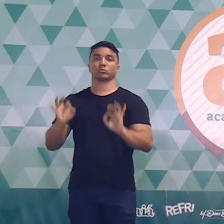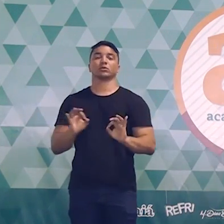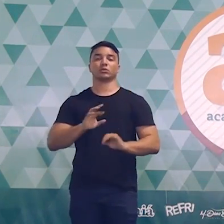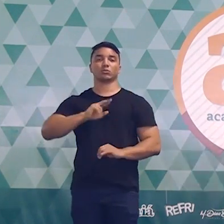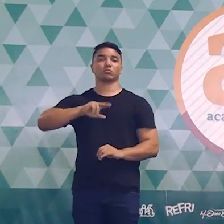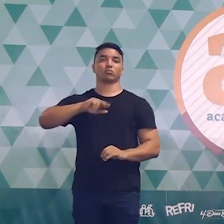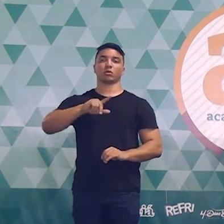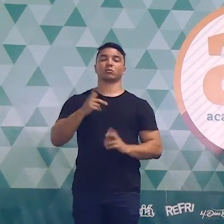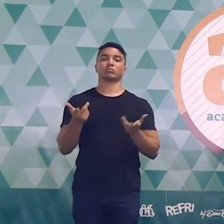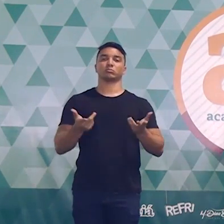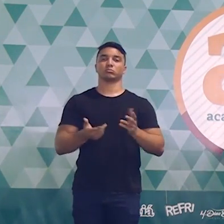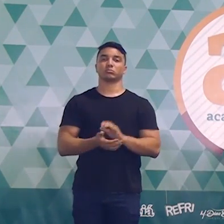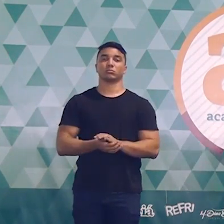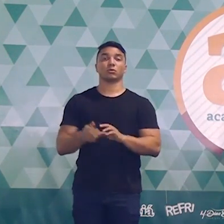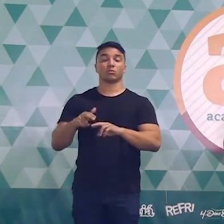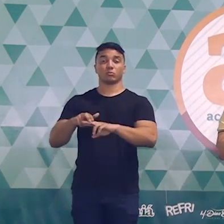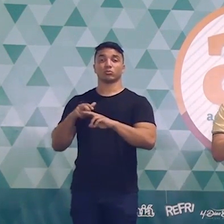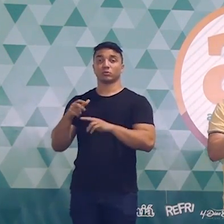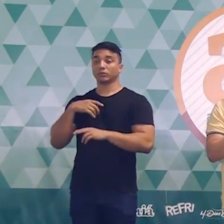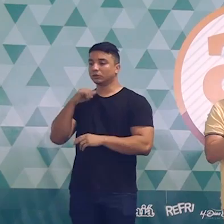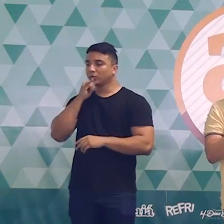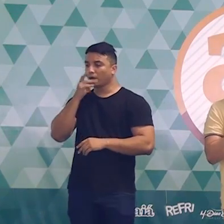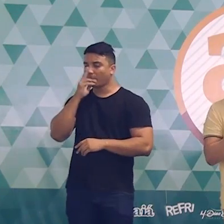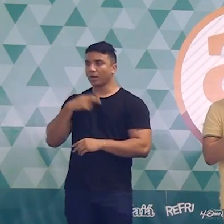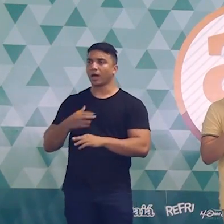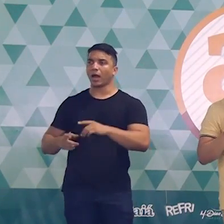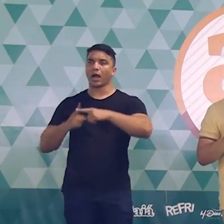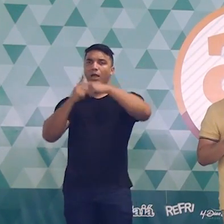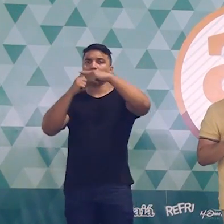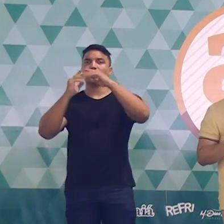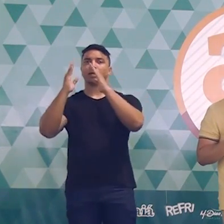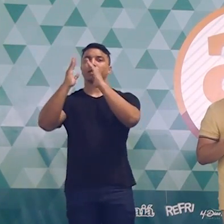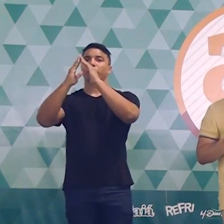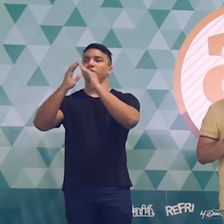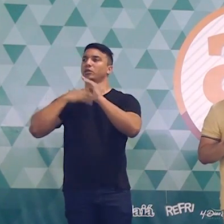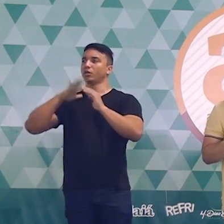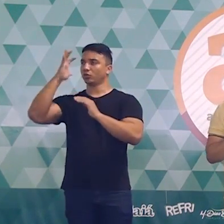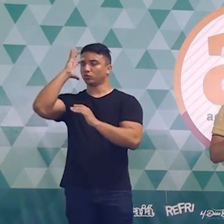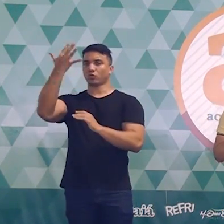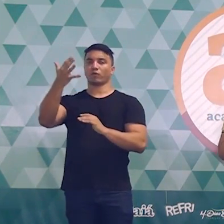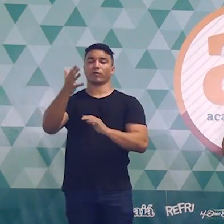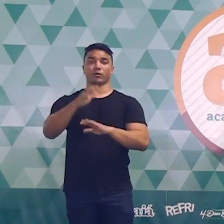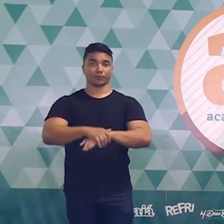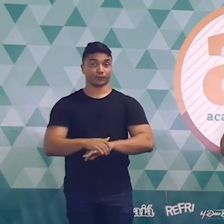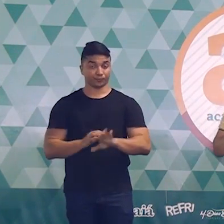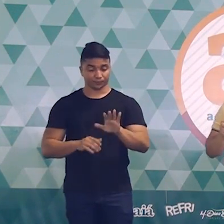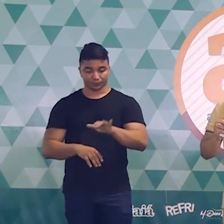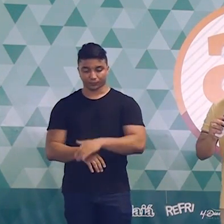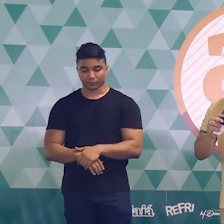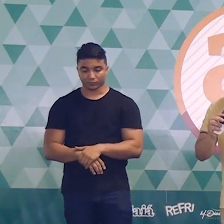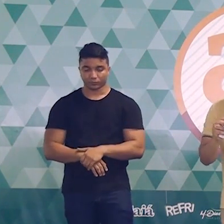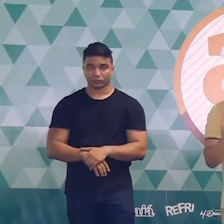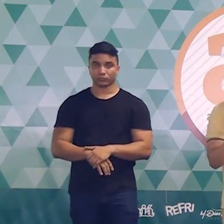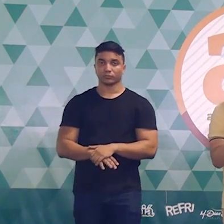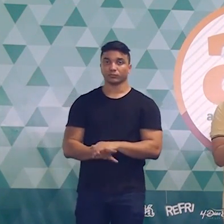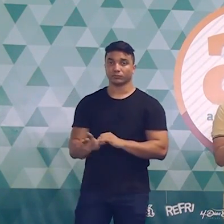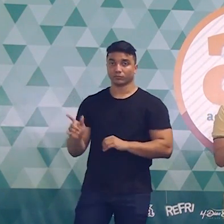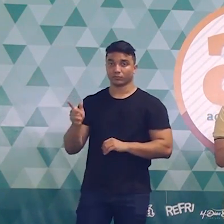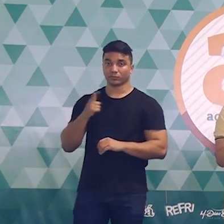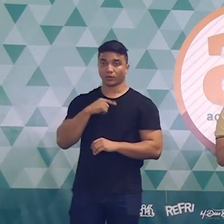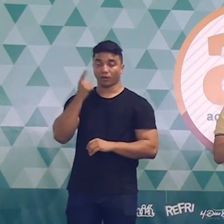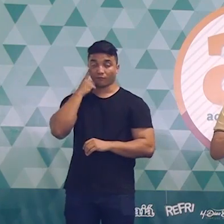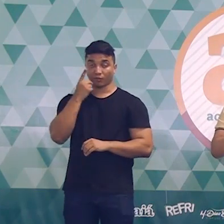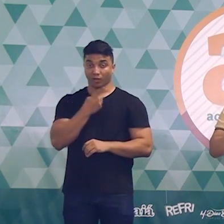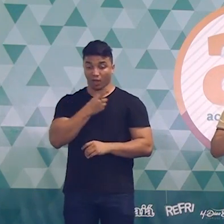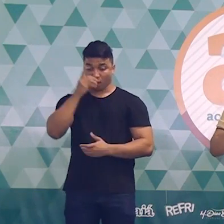por lei. Então você chegar na solução e dizer que é a igreja que tem que resolver, vamos aqui comigo. Na vida